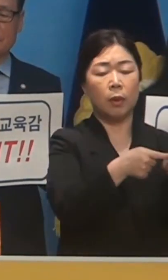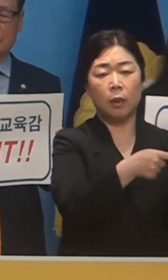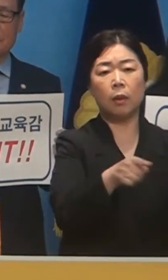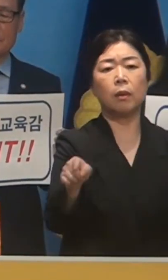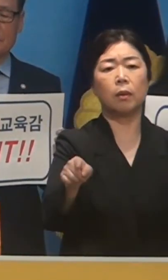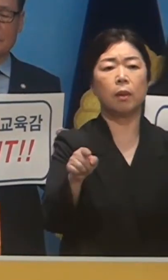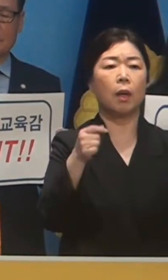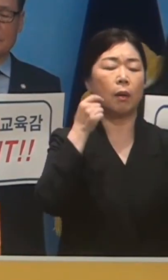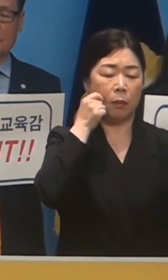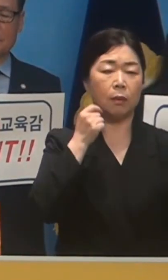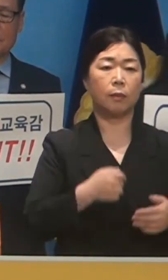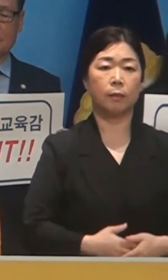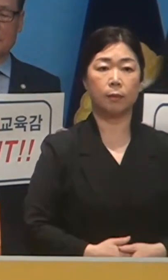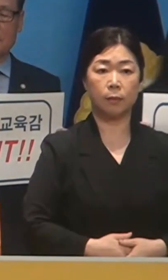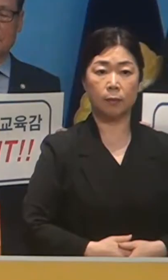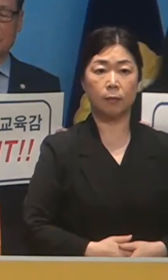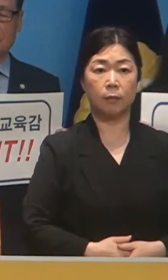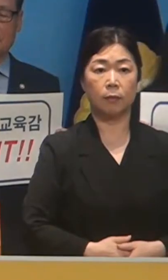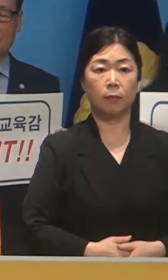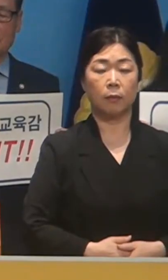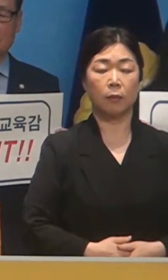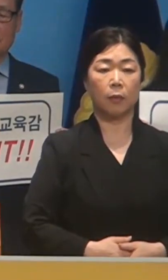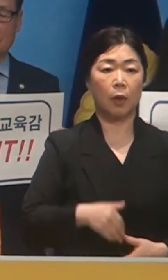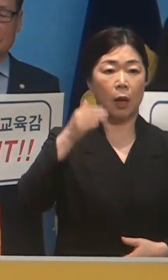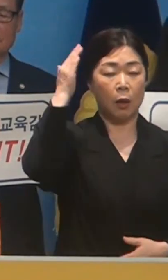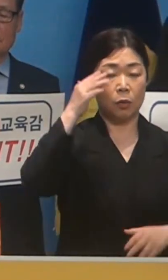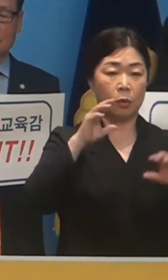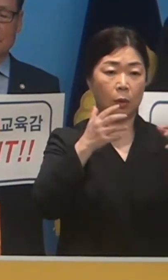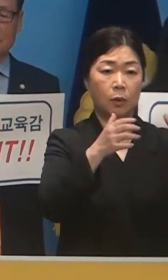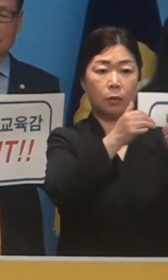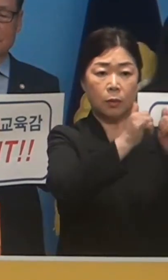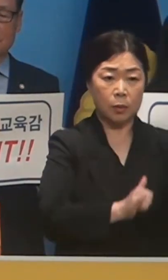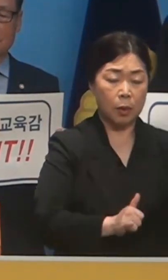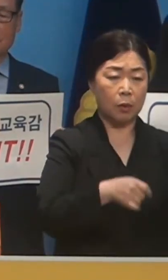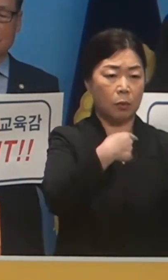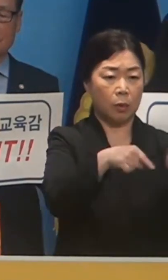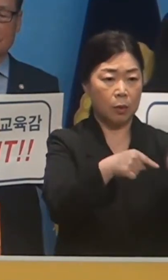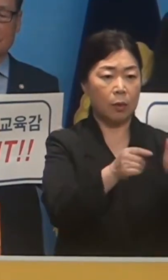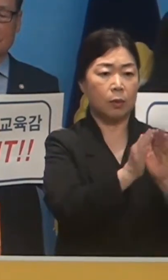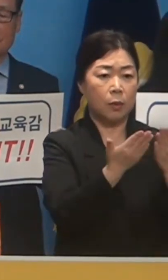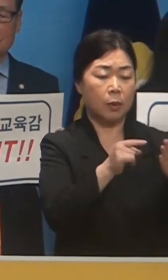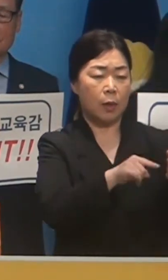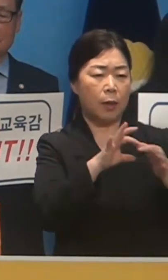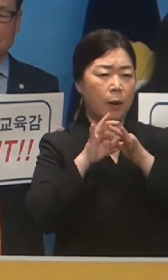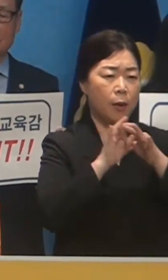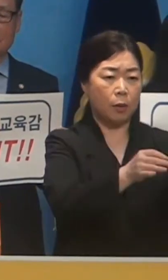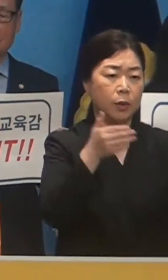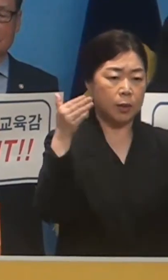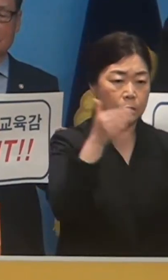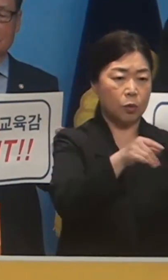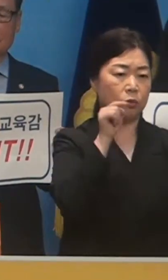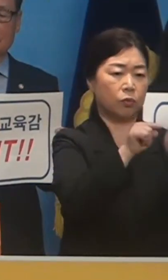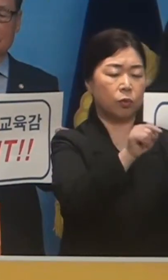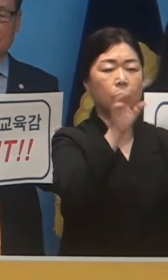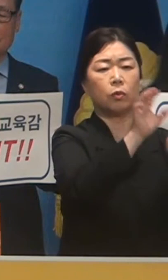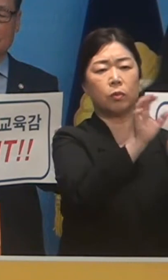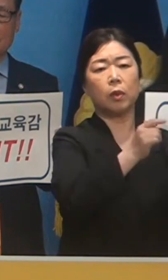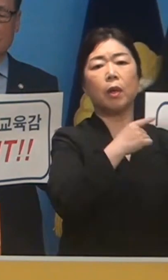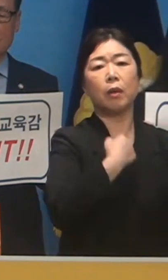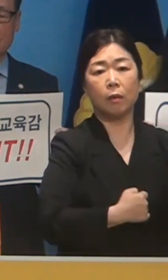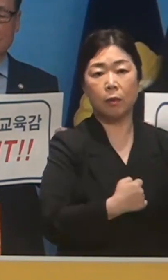않습니다. 그런데도 한국학력평가원의 한국사 교과서를 집중적으로 공격해온